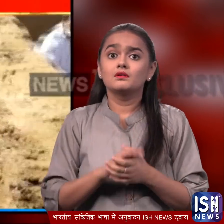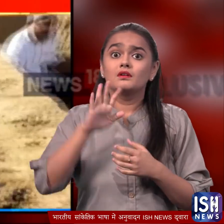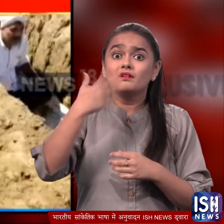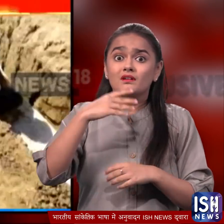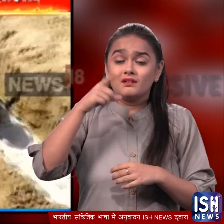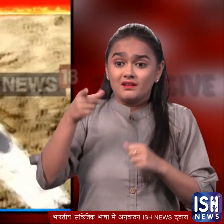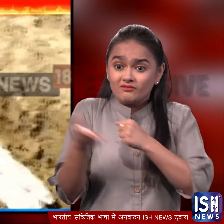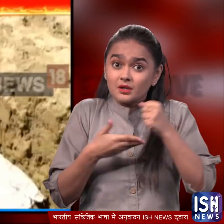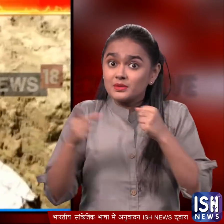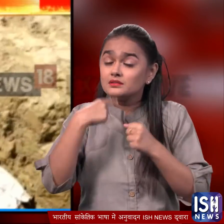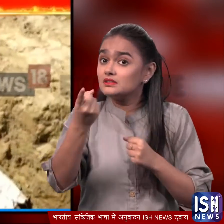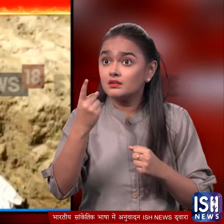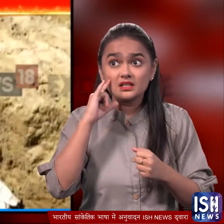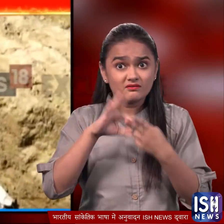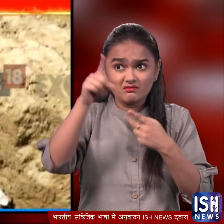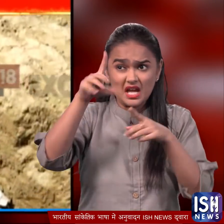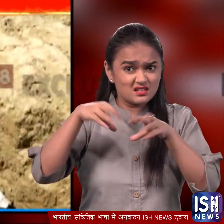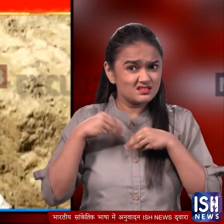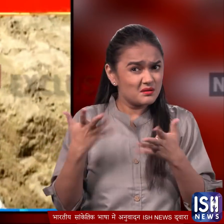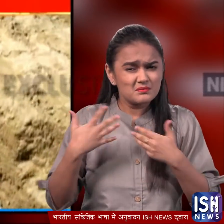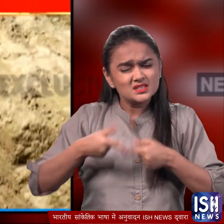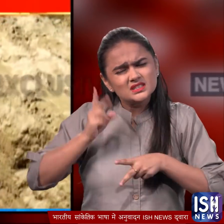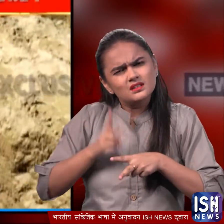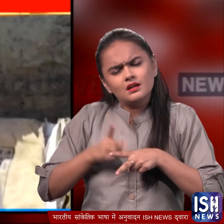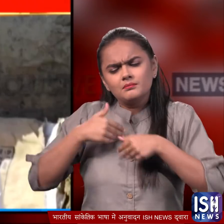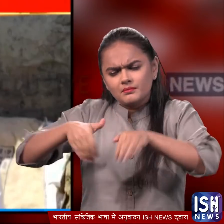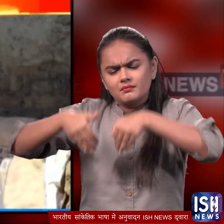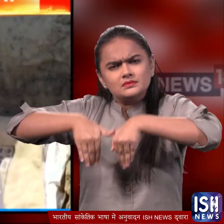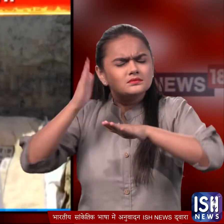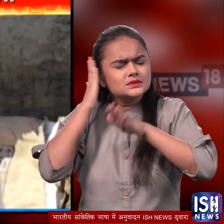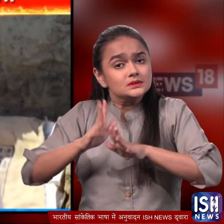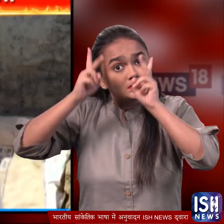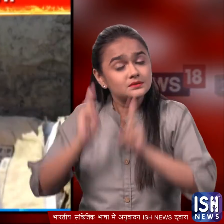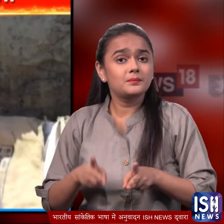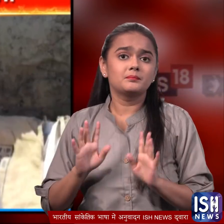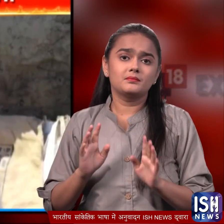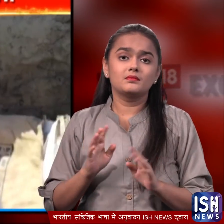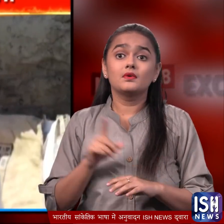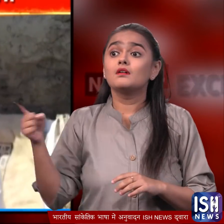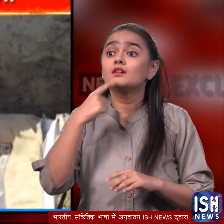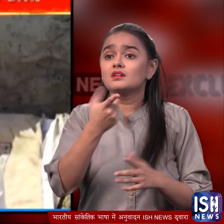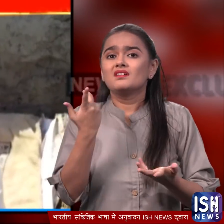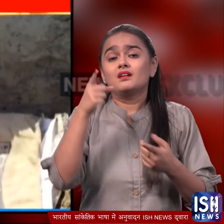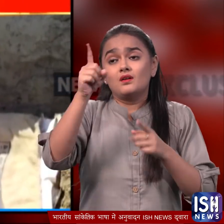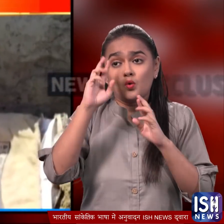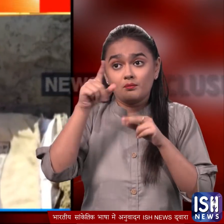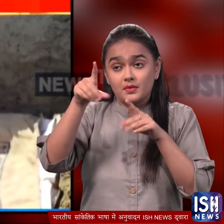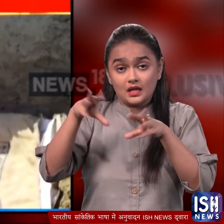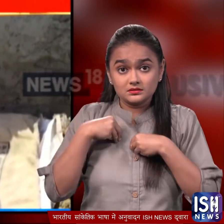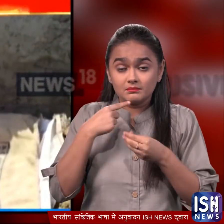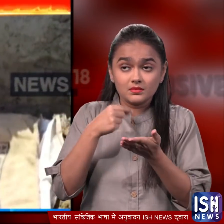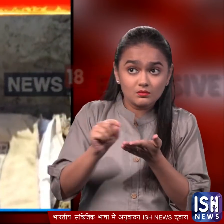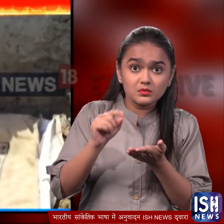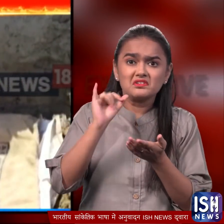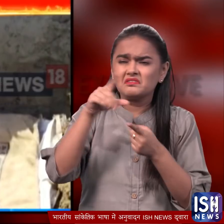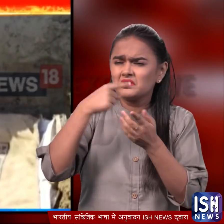किसानों ने दावा किया कि अगर उनकी मांग नहीं मानी गई तो ये प्रदर्शन यूं ही जारी रहेगा। जो कृषि कानून पे समाधान नहीं हो जाता है और हमारा इस वाले मुद्दे को